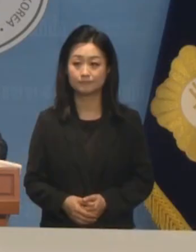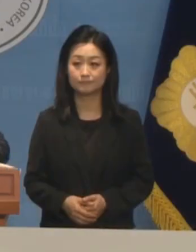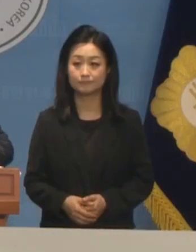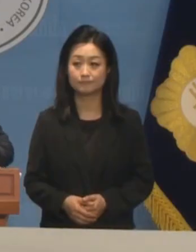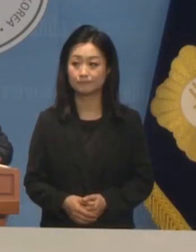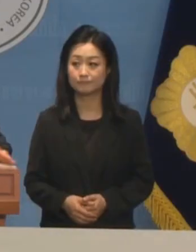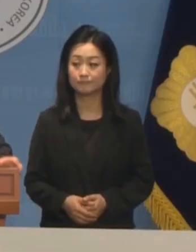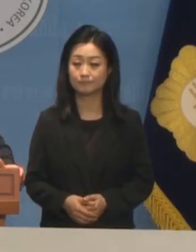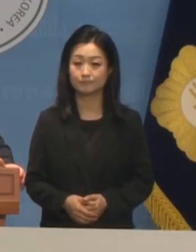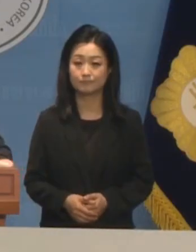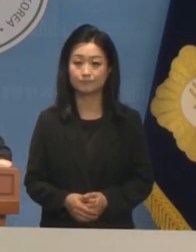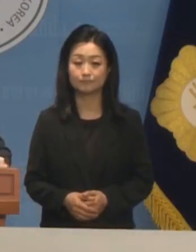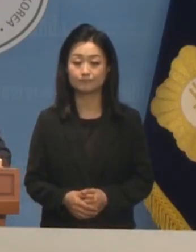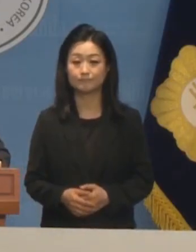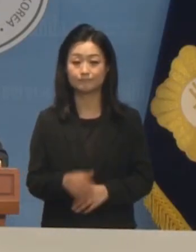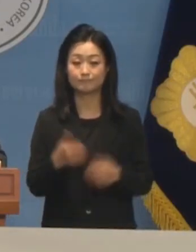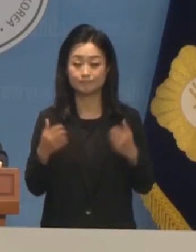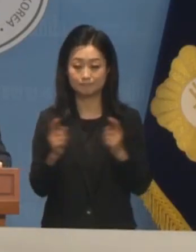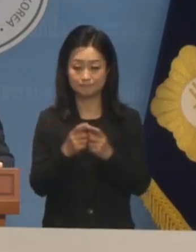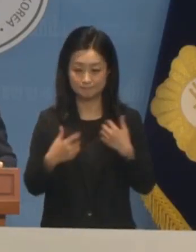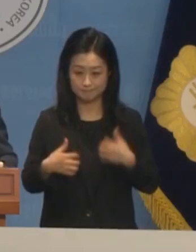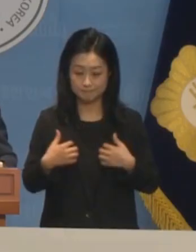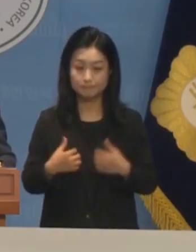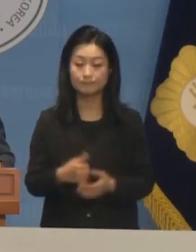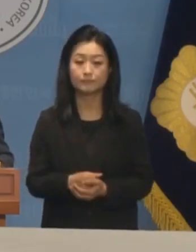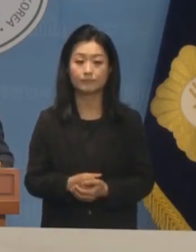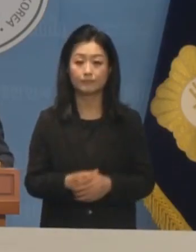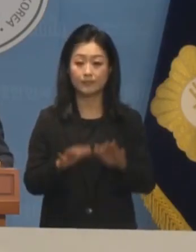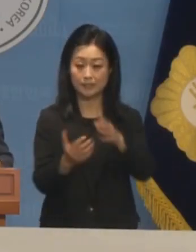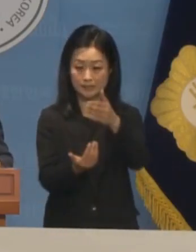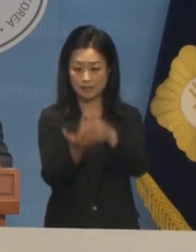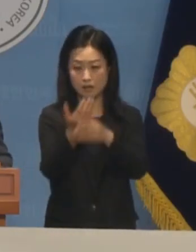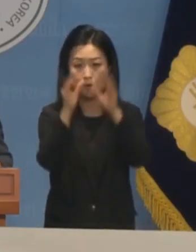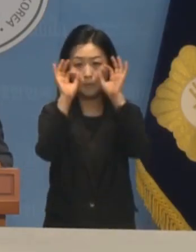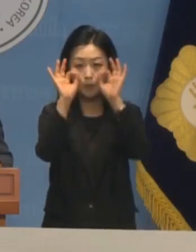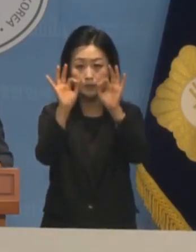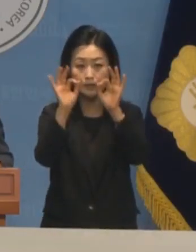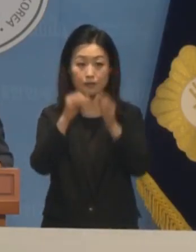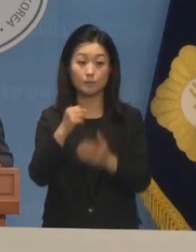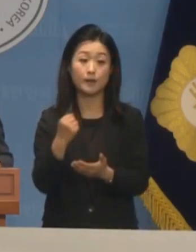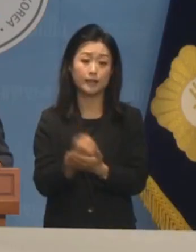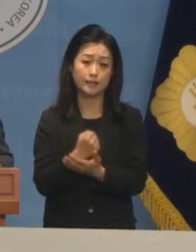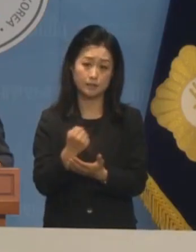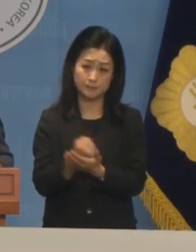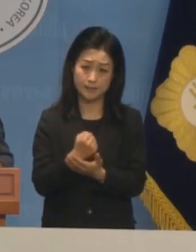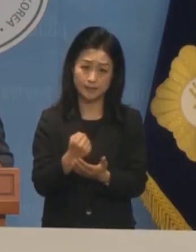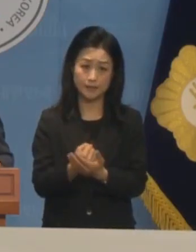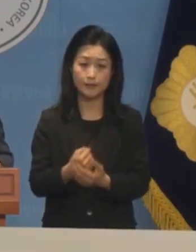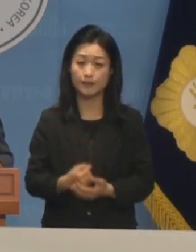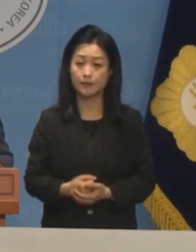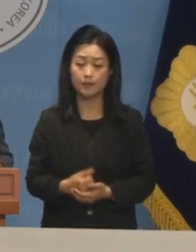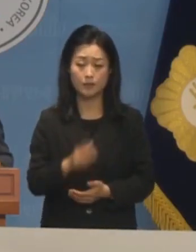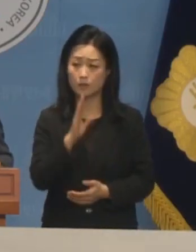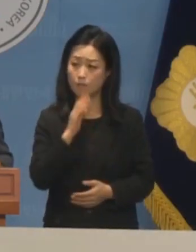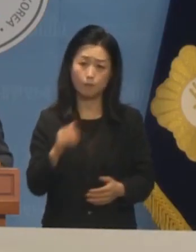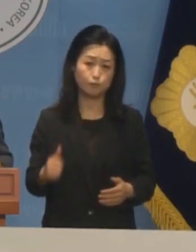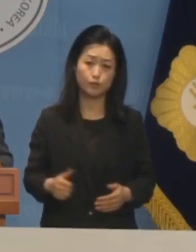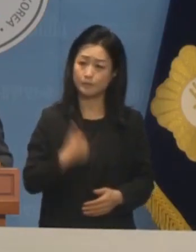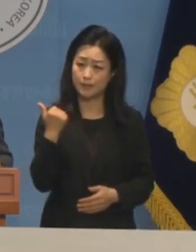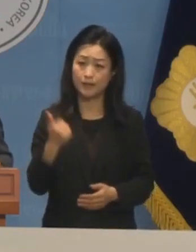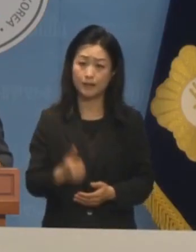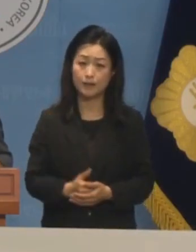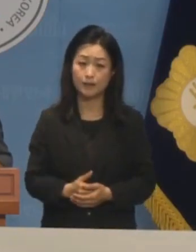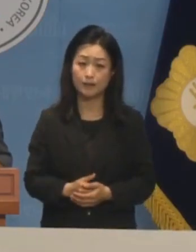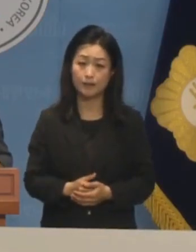네, 광주 경실련 오주섭 사무처장입니다. 사실 이 사건을 보면서 안타까움과 정말 이 분노를 금할 수